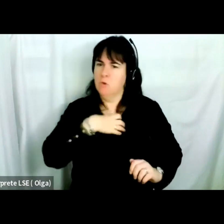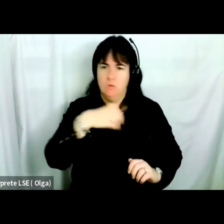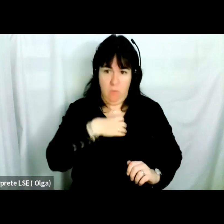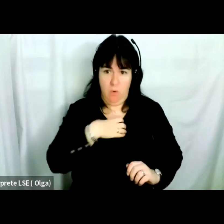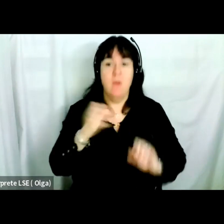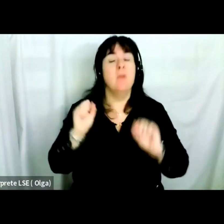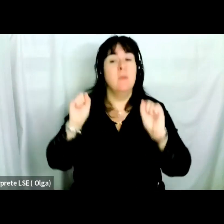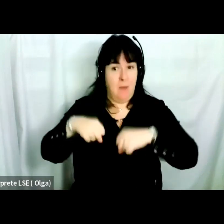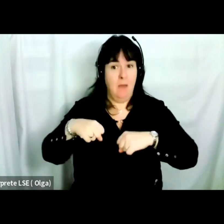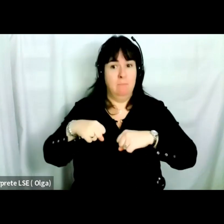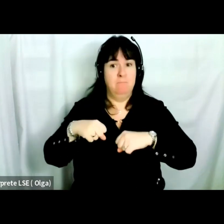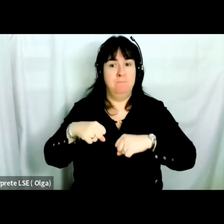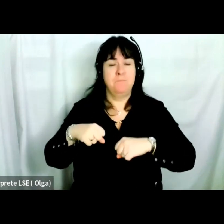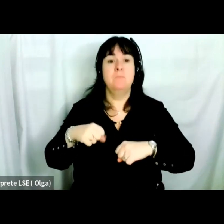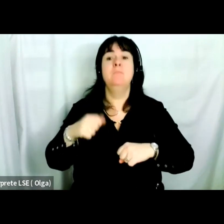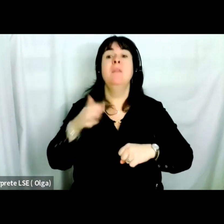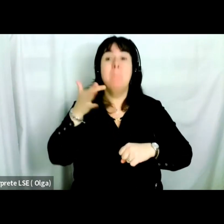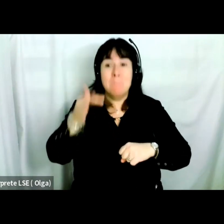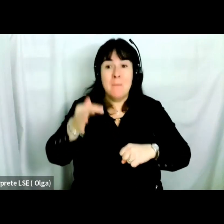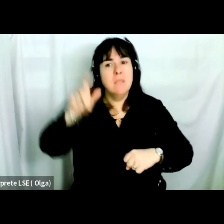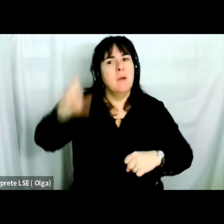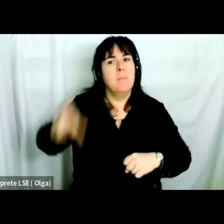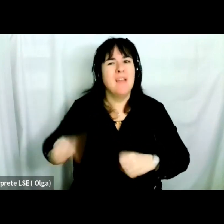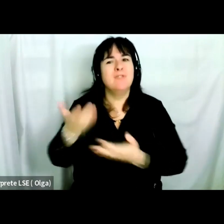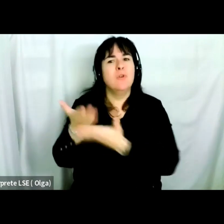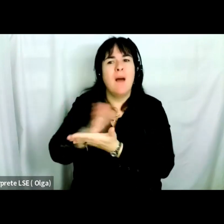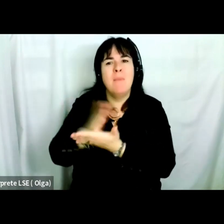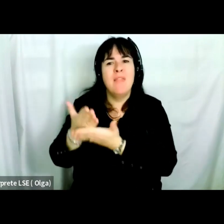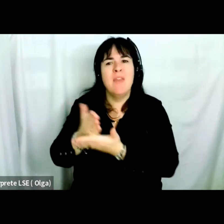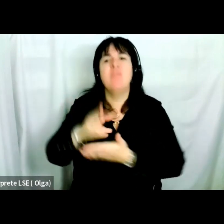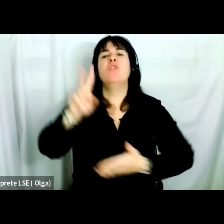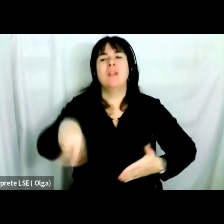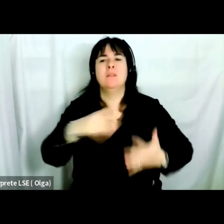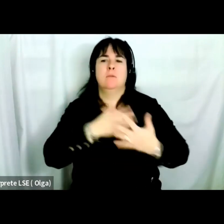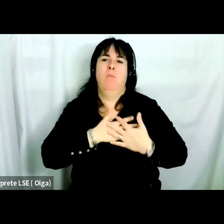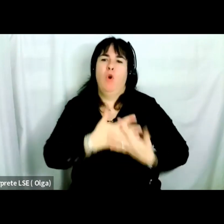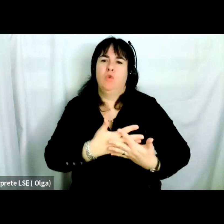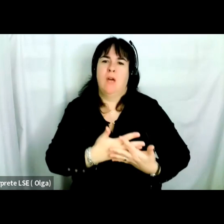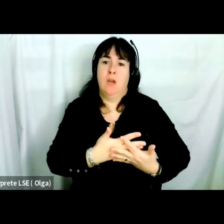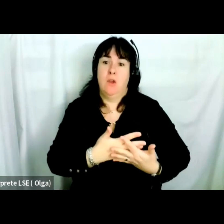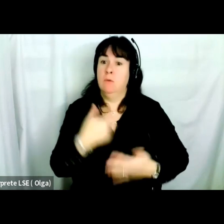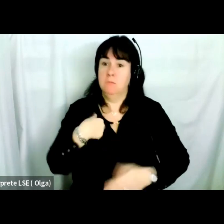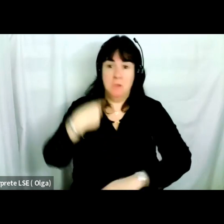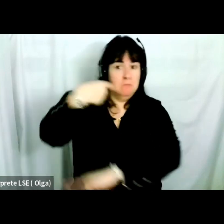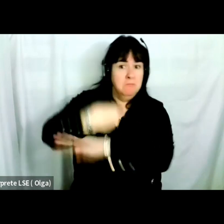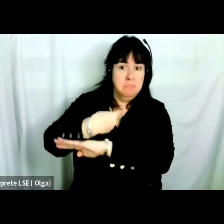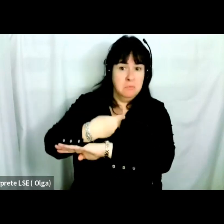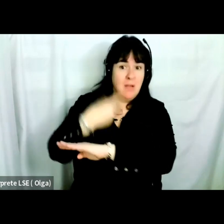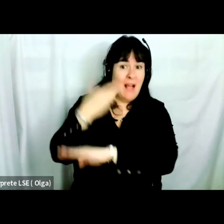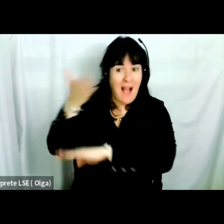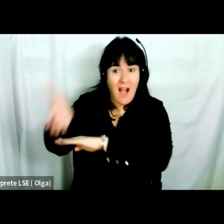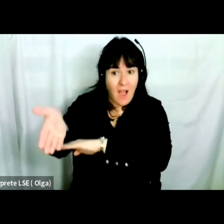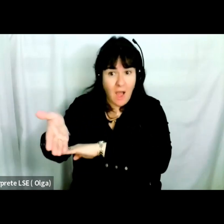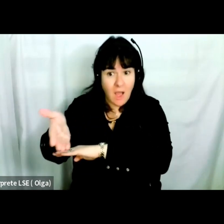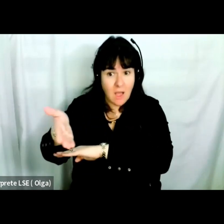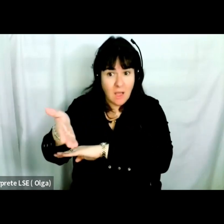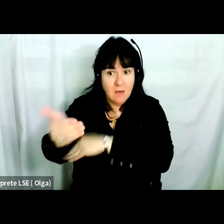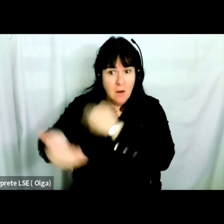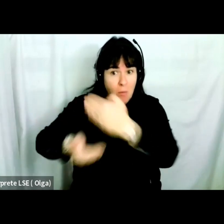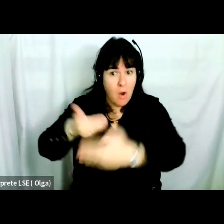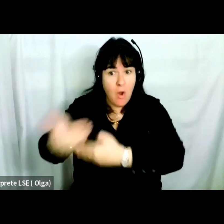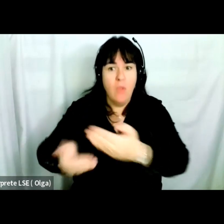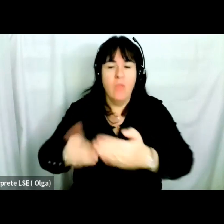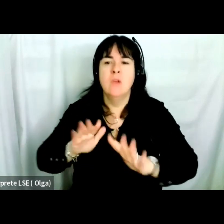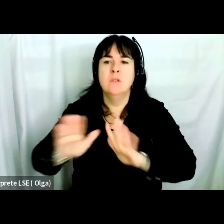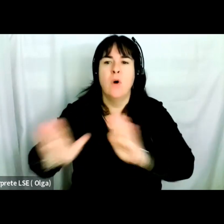Y es voluntario, que para mí es lo más importante de todo esto. Nadie me obliga a ir a un proceso de mediación,